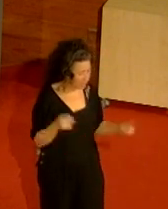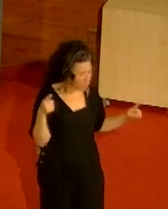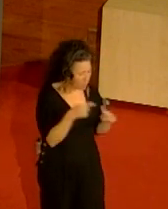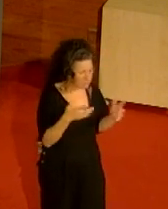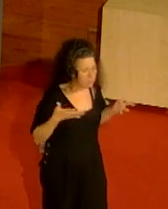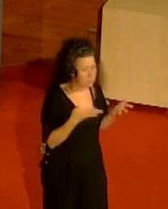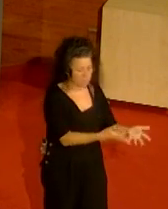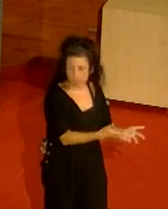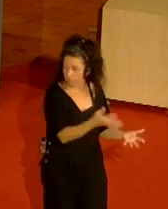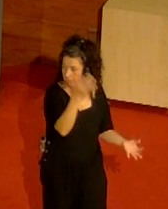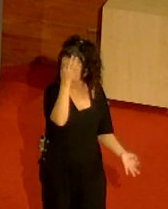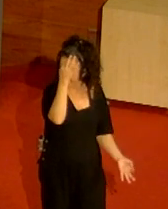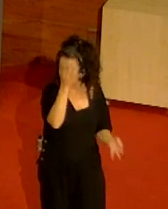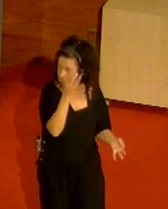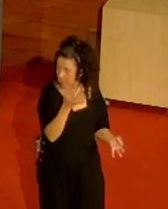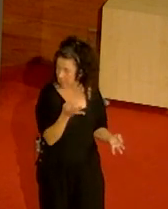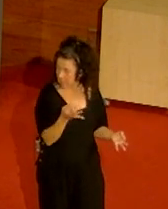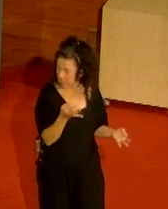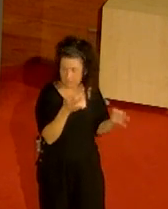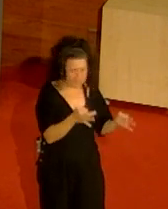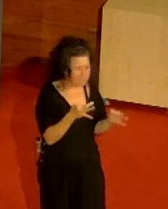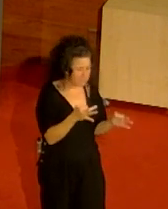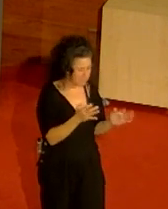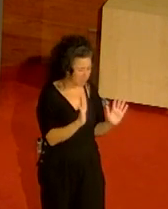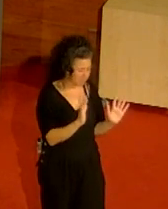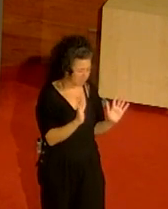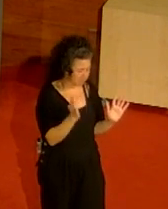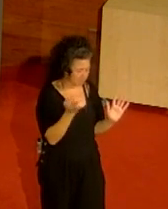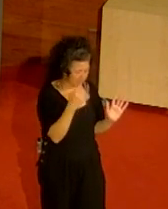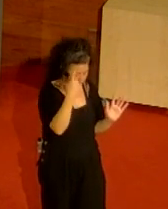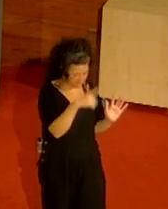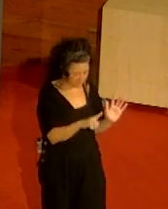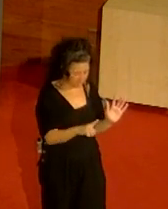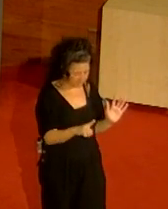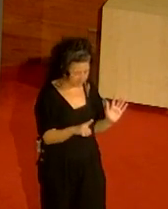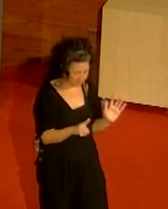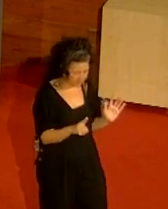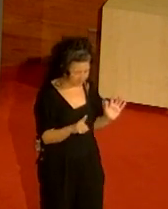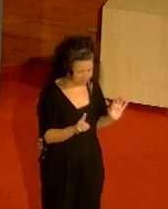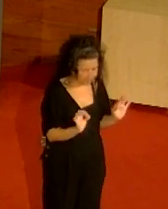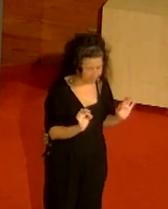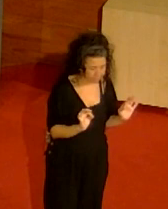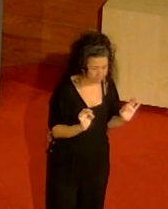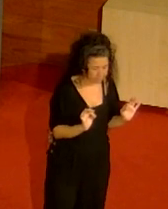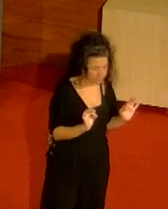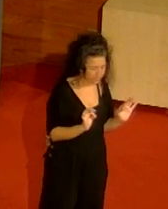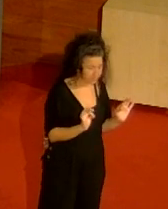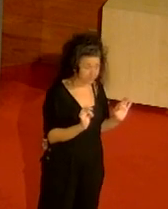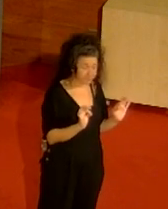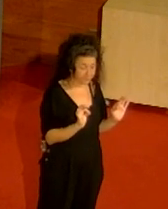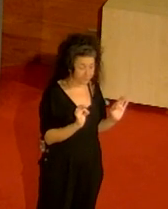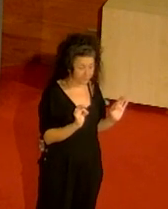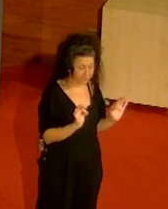Ahora, matizando esto, bueno, poniendo siempre los límites de, pues, la ayuda que viene de Occidente, en este